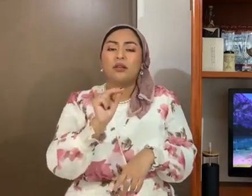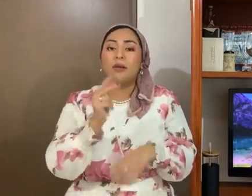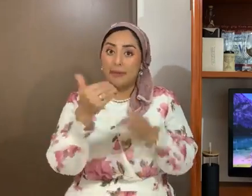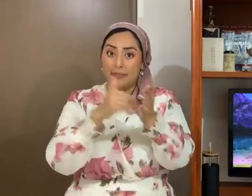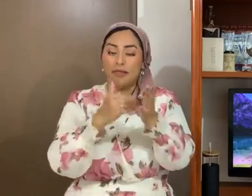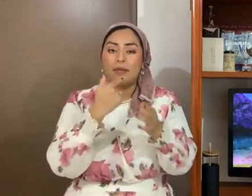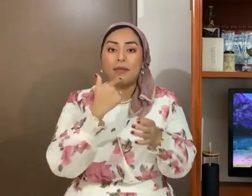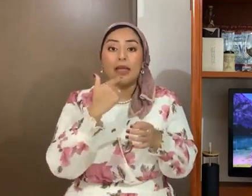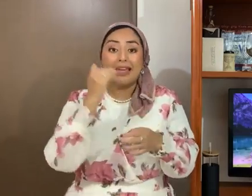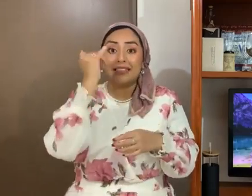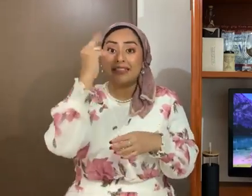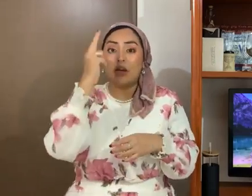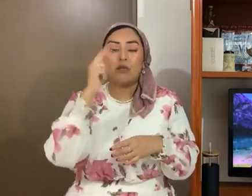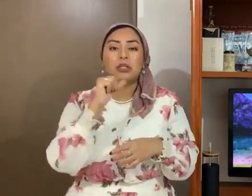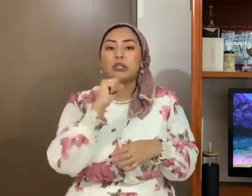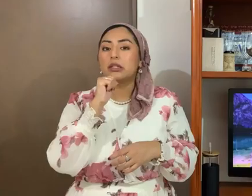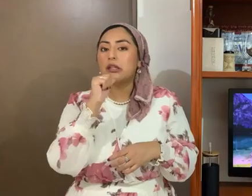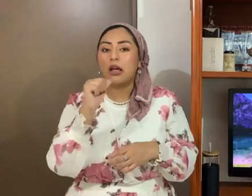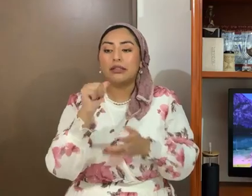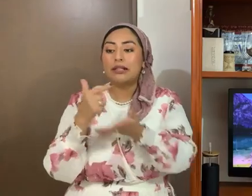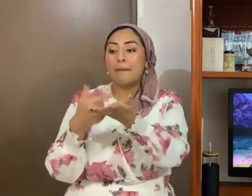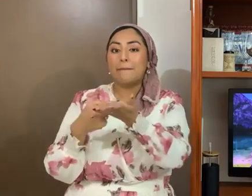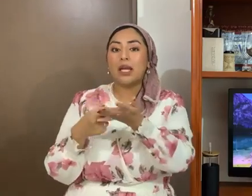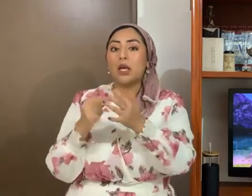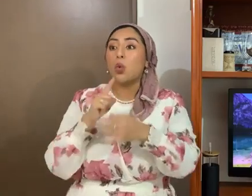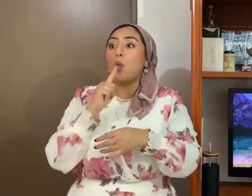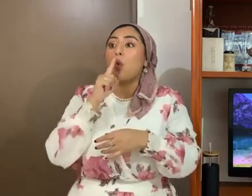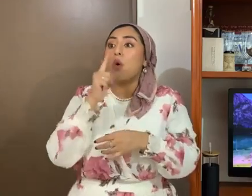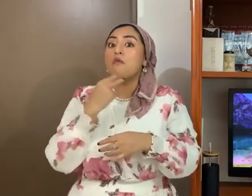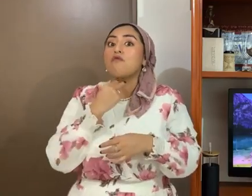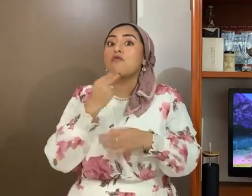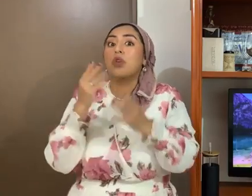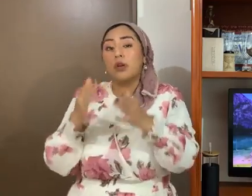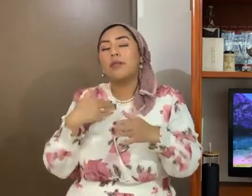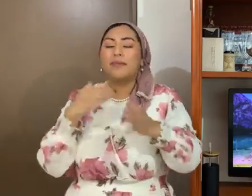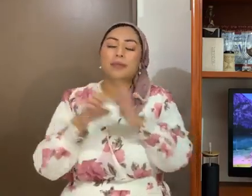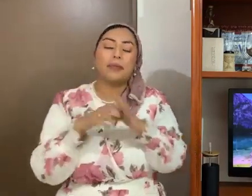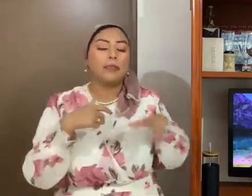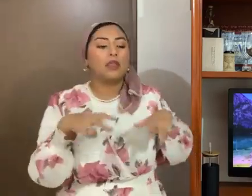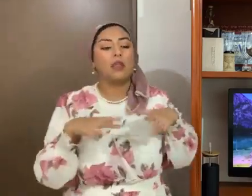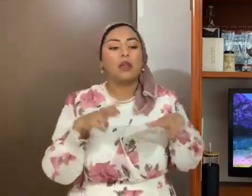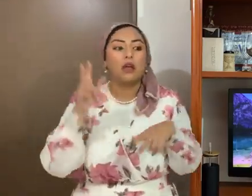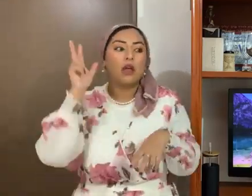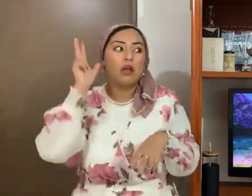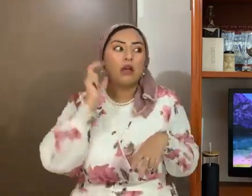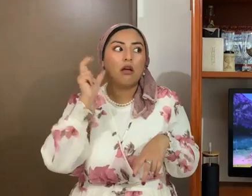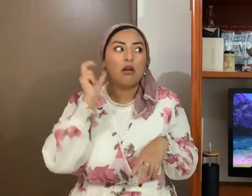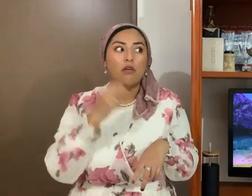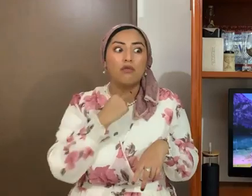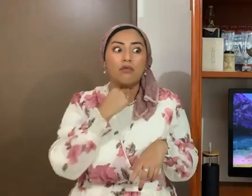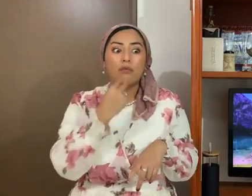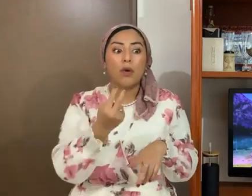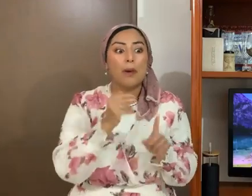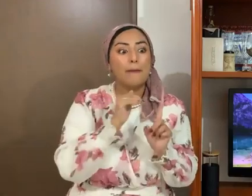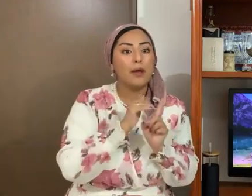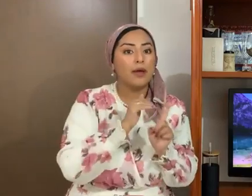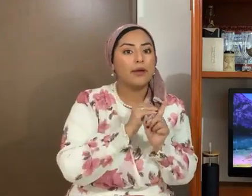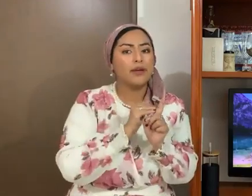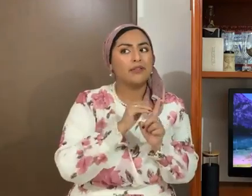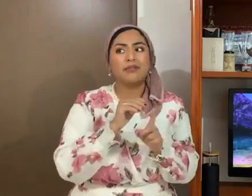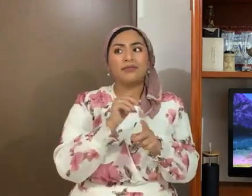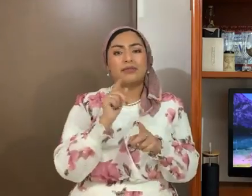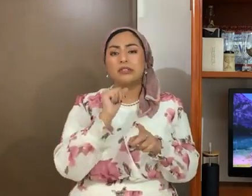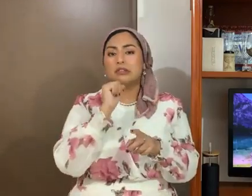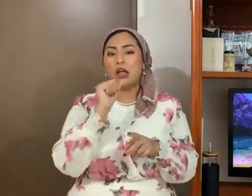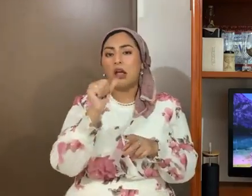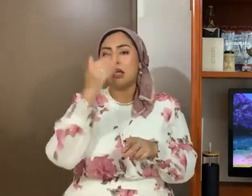Voy a repetirlo. Yahweh no habla con voz audible. Eso de que tú vas caminando y oyes una voz que te dice tu nombre, eso